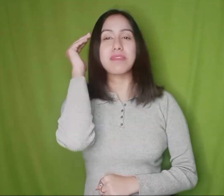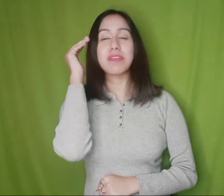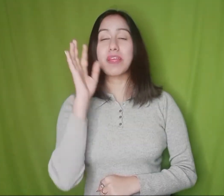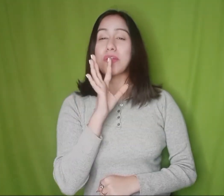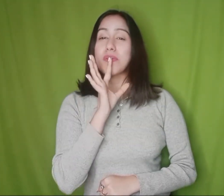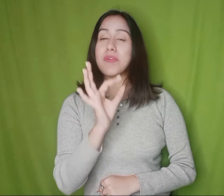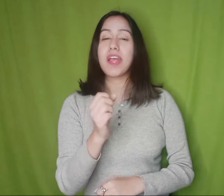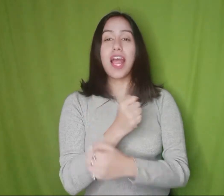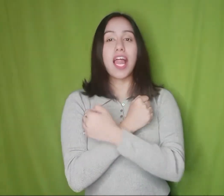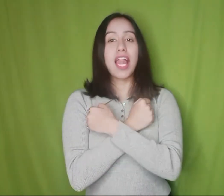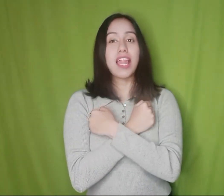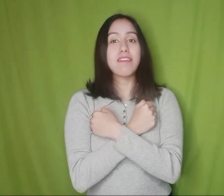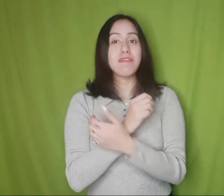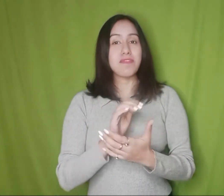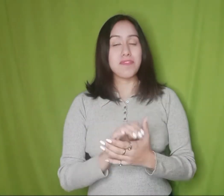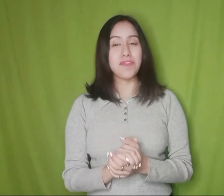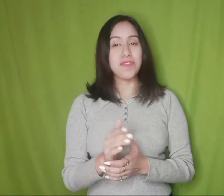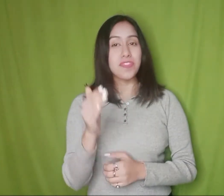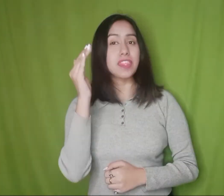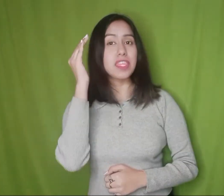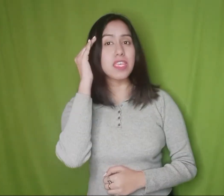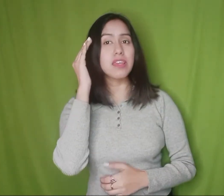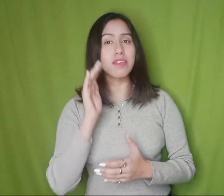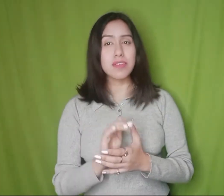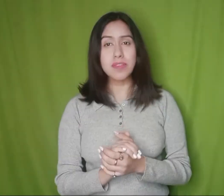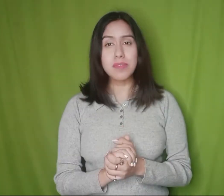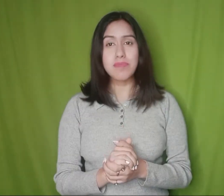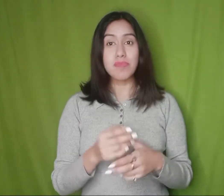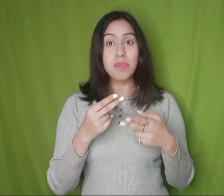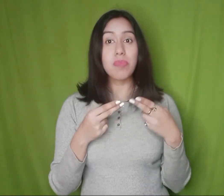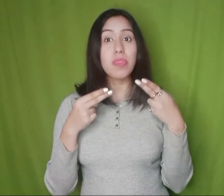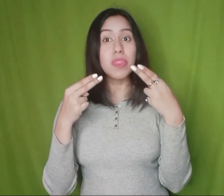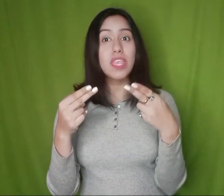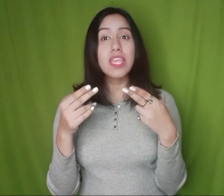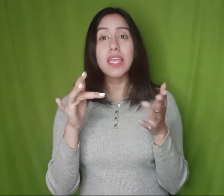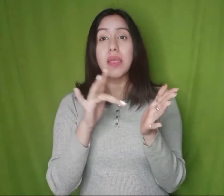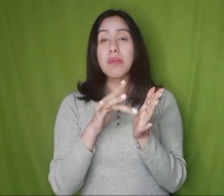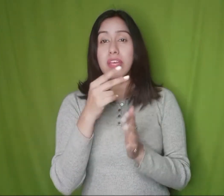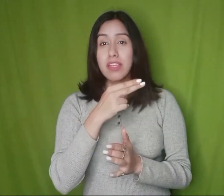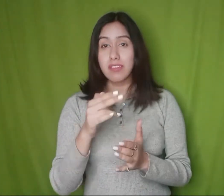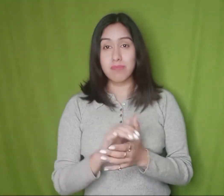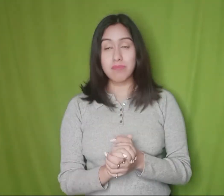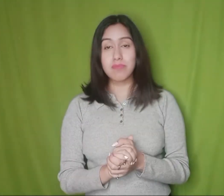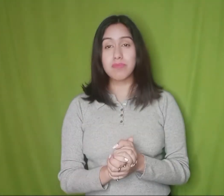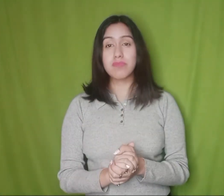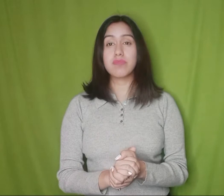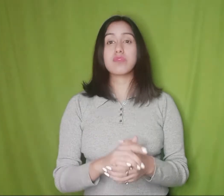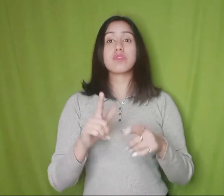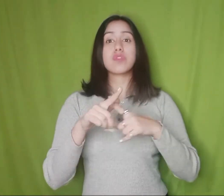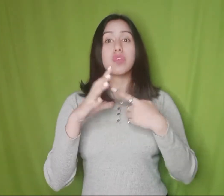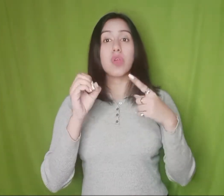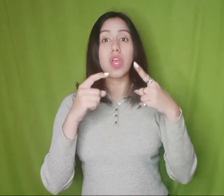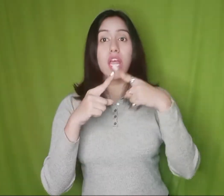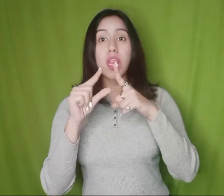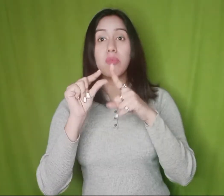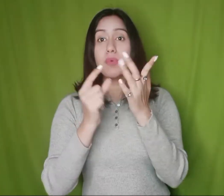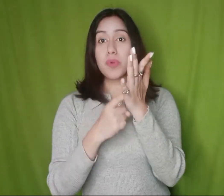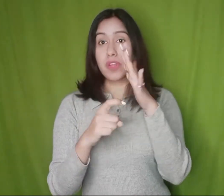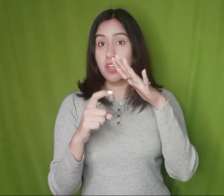अमर कर दिया। राजस्थान के मेरता राज्य में उस समय राठौरों का राज था। वही राठौर जिन्होंने जोधपुर